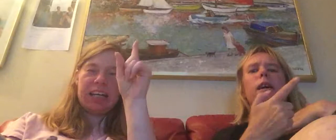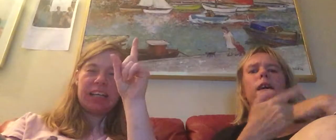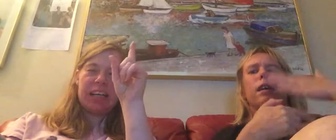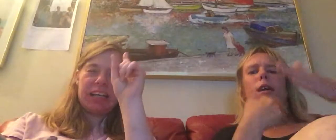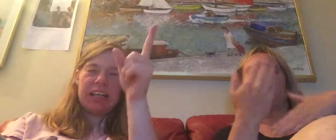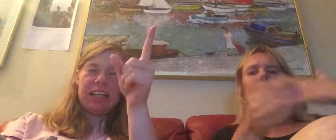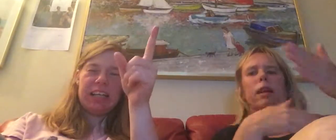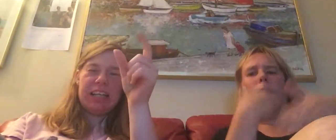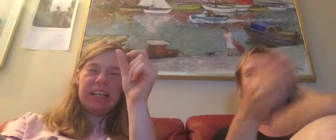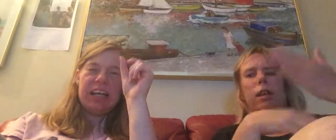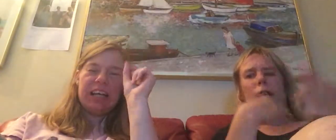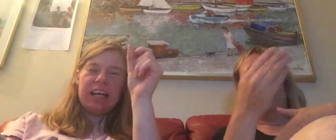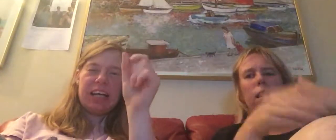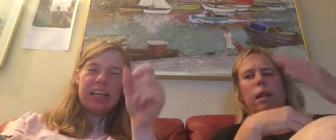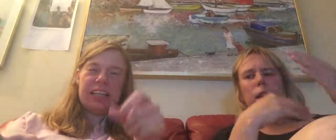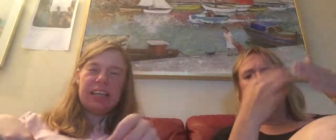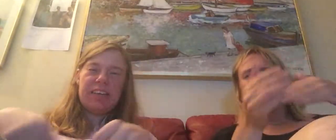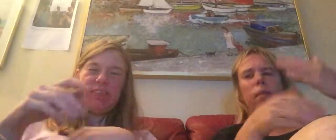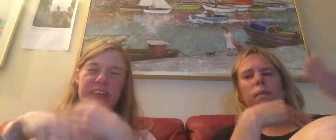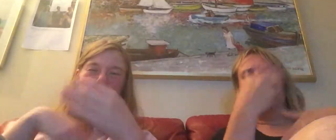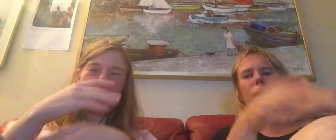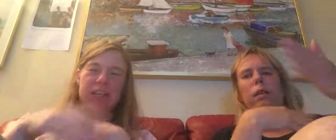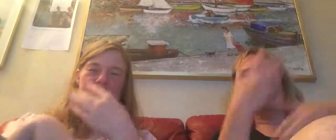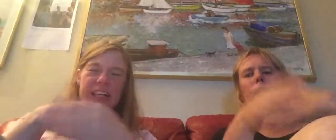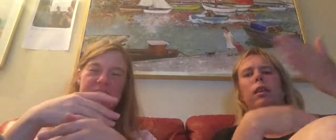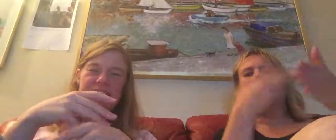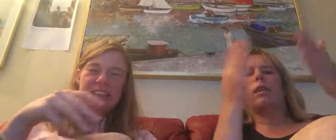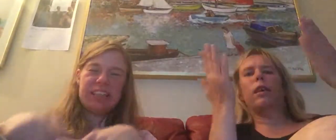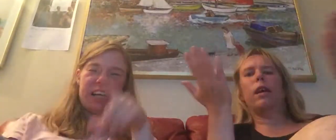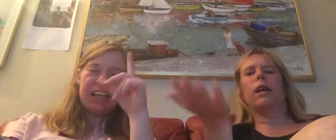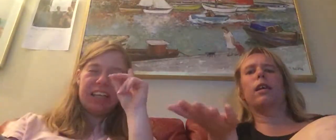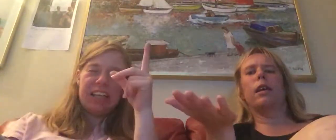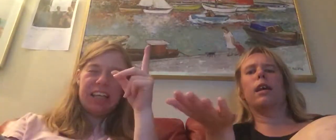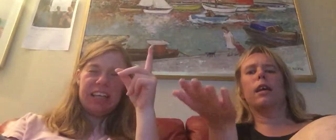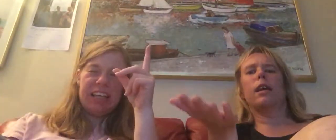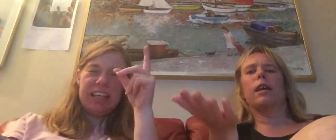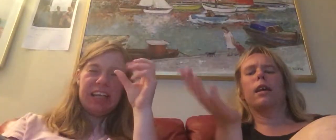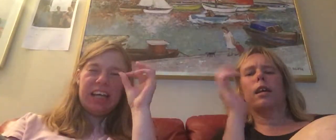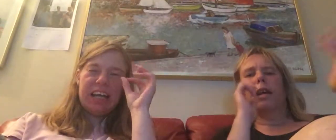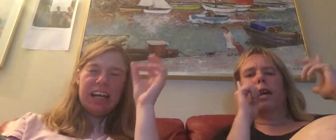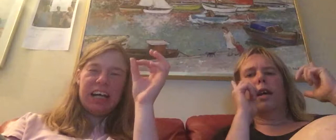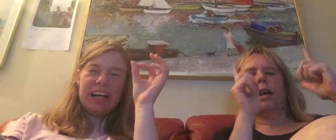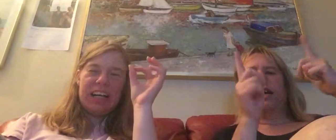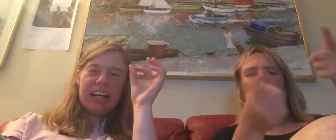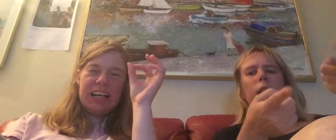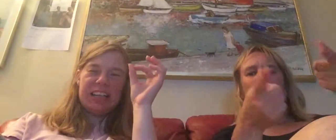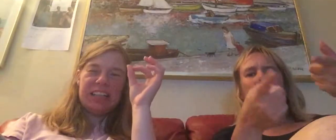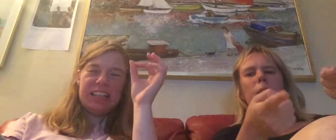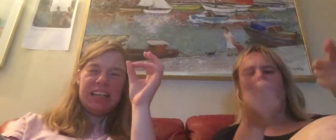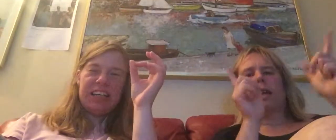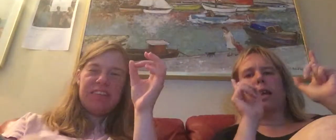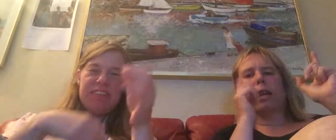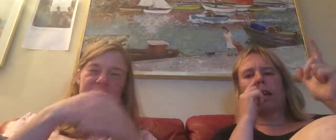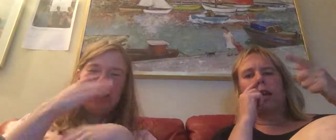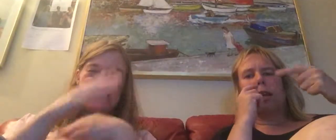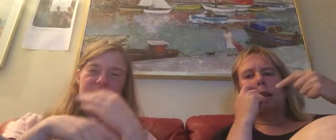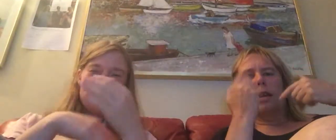tackar dig. I am, vi prisar dig. Alle, vi